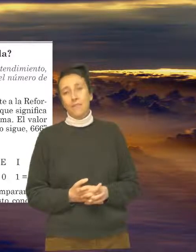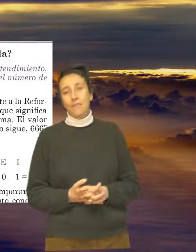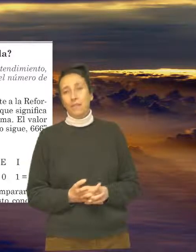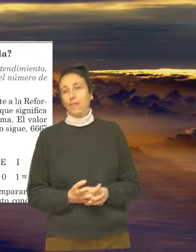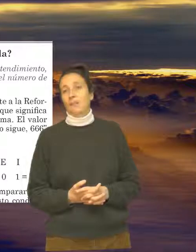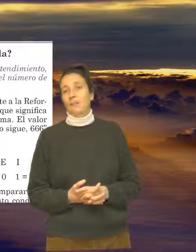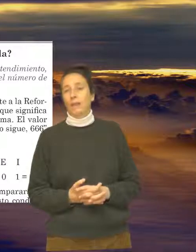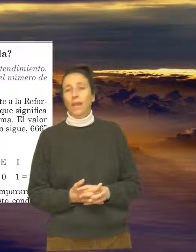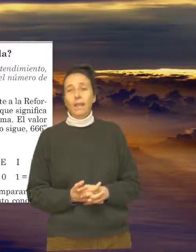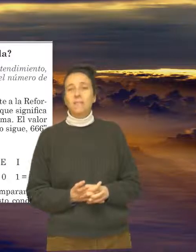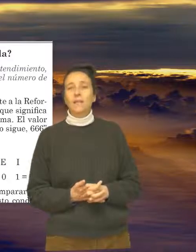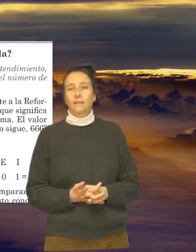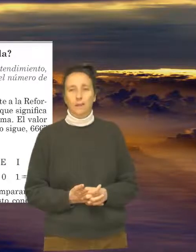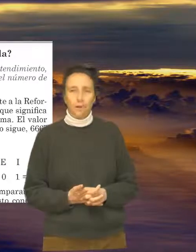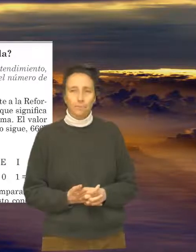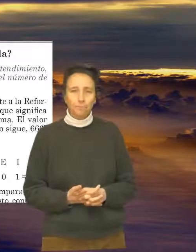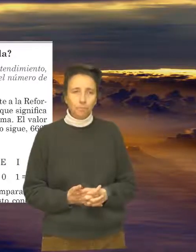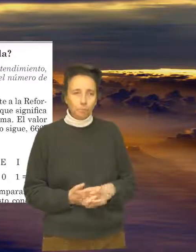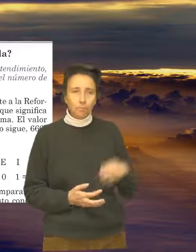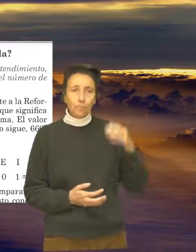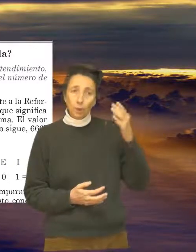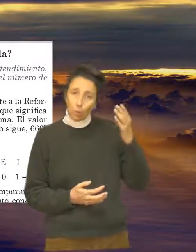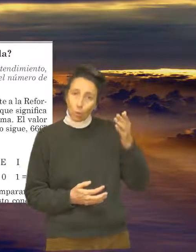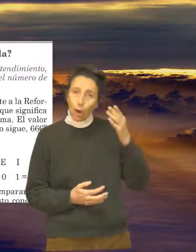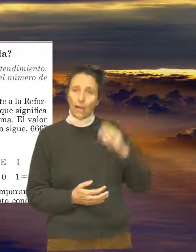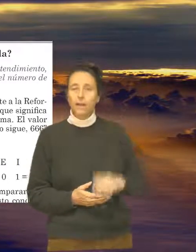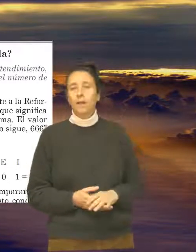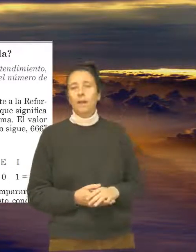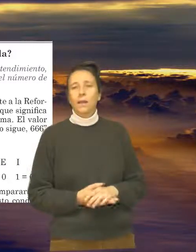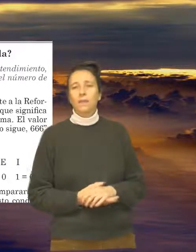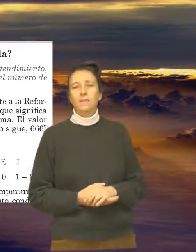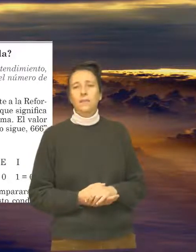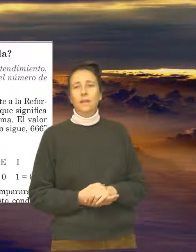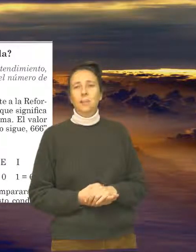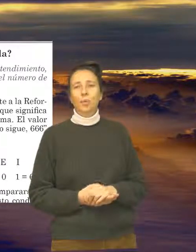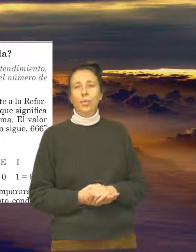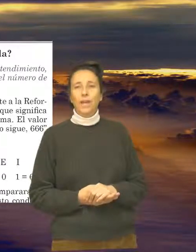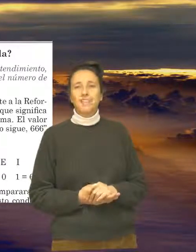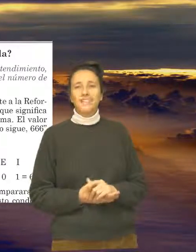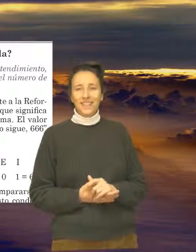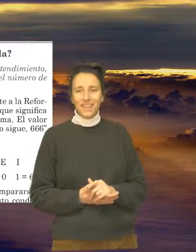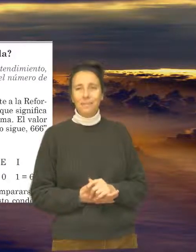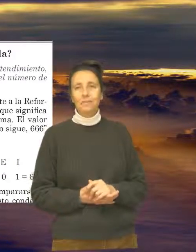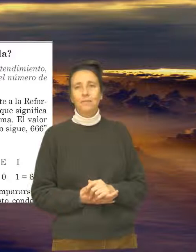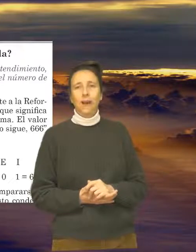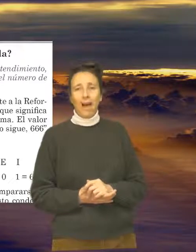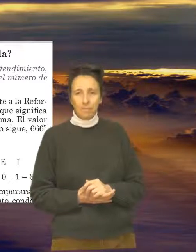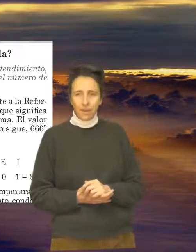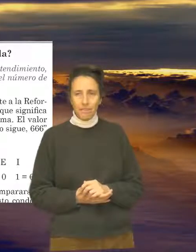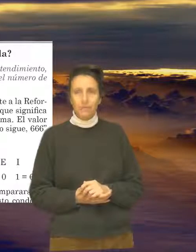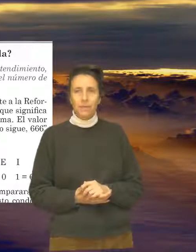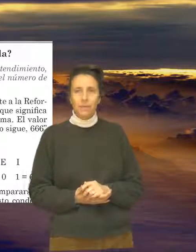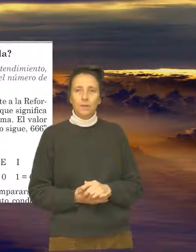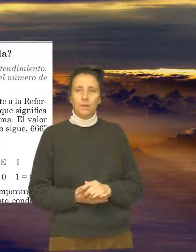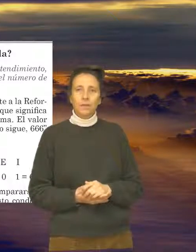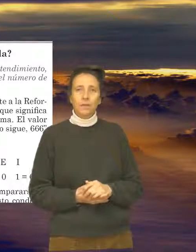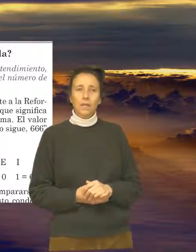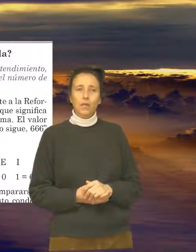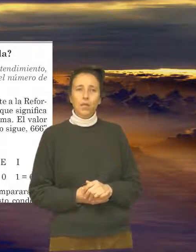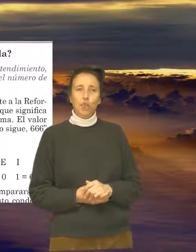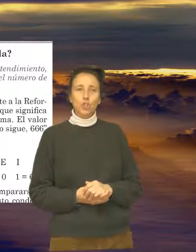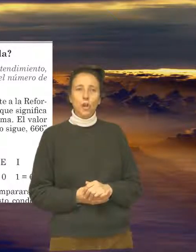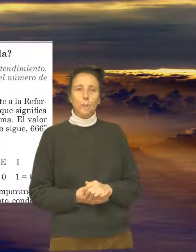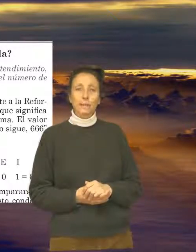la divinidad en esta tierra. Lo cual este poder sí hace,